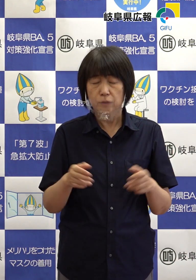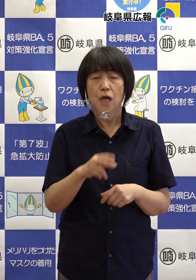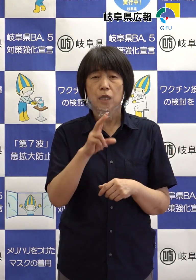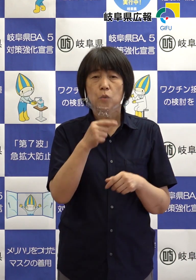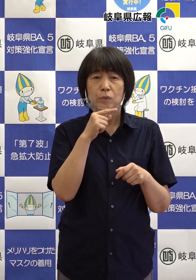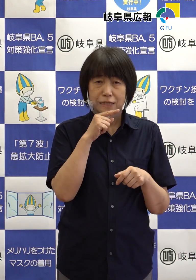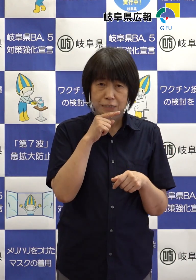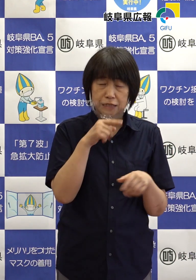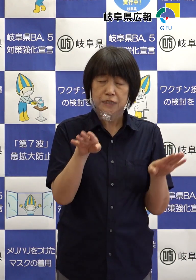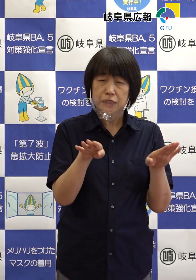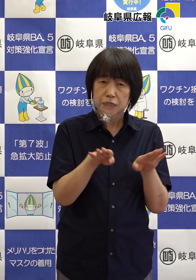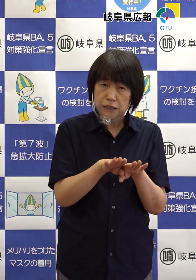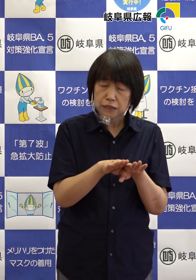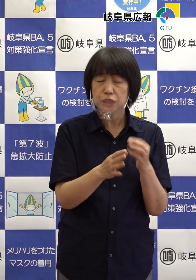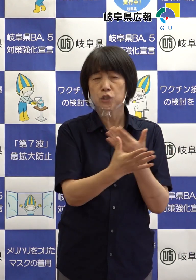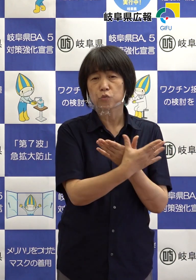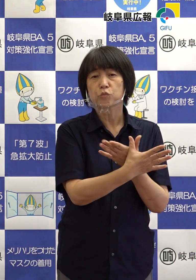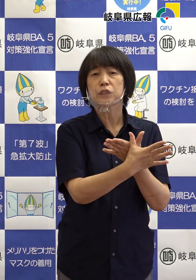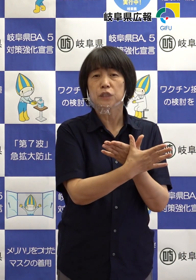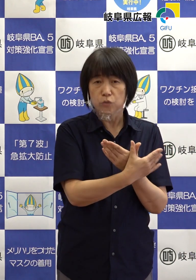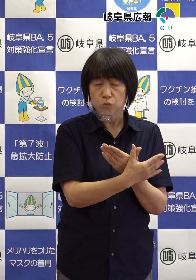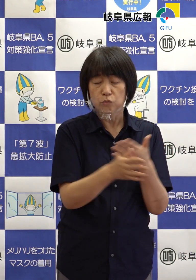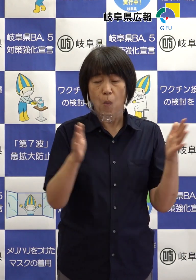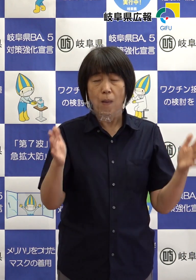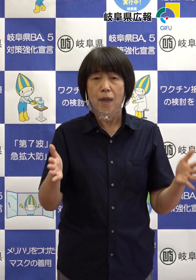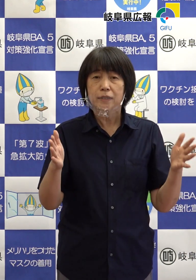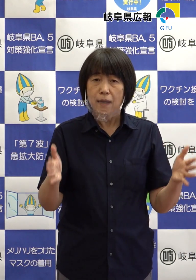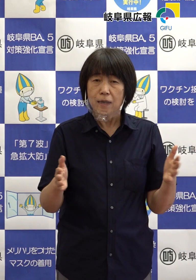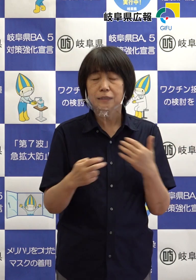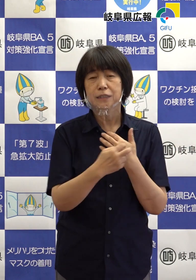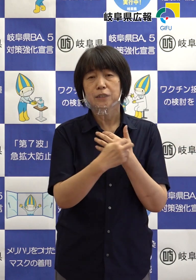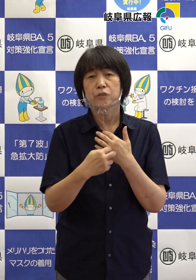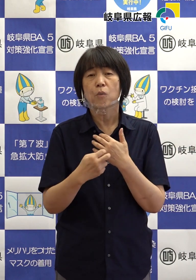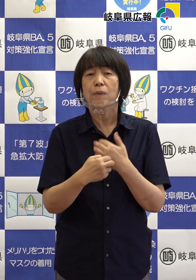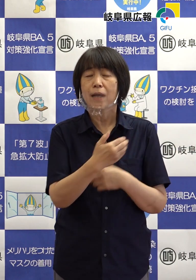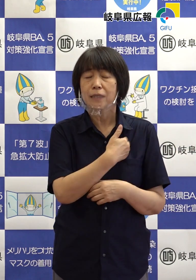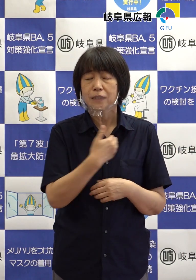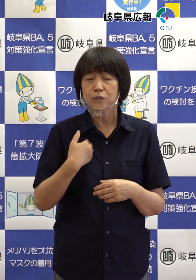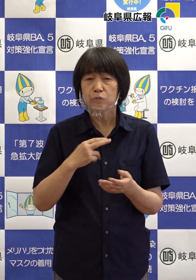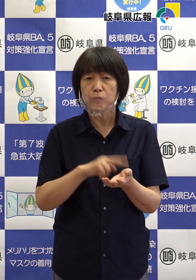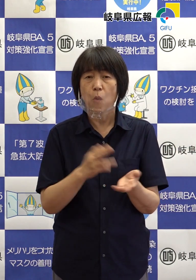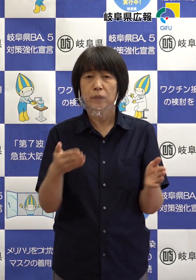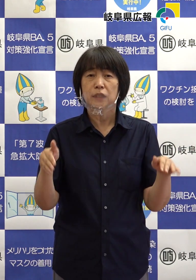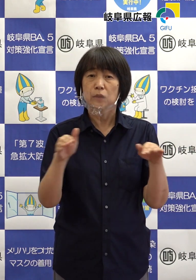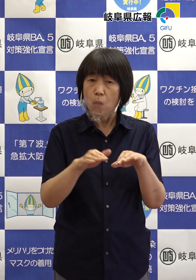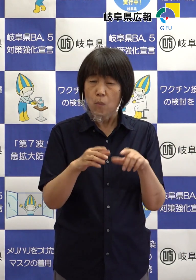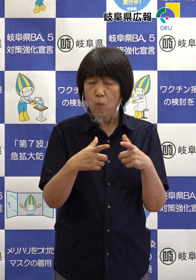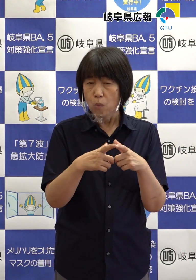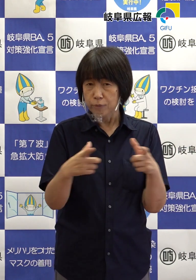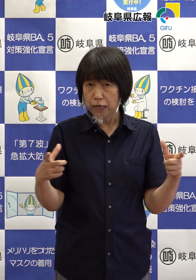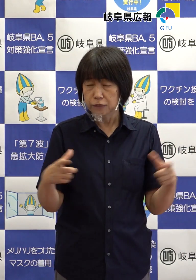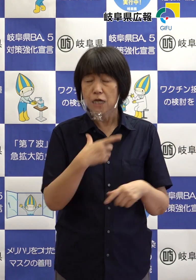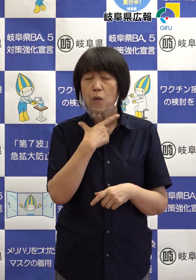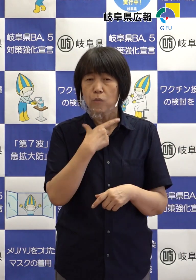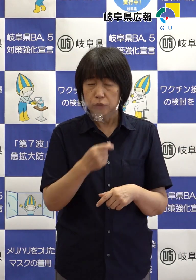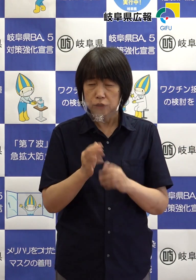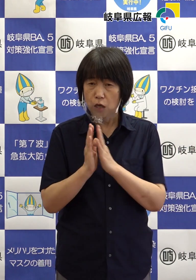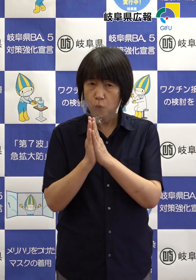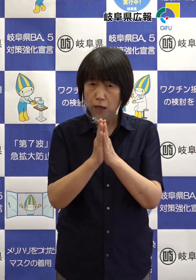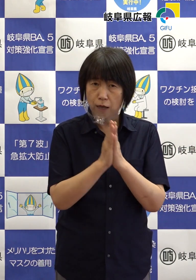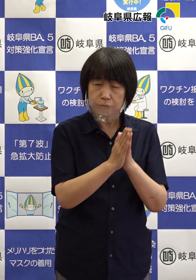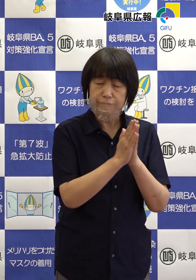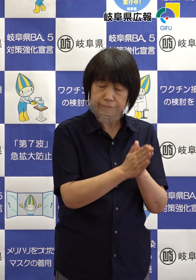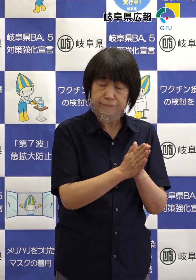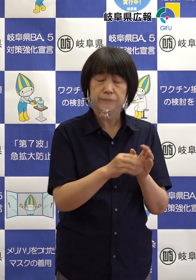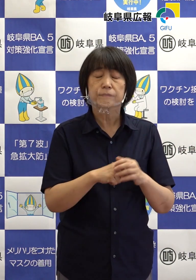かさんですね診療を実施していただける医療機関をさらにに増やしていただきたいと昨年は大きい入る前一重